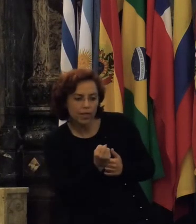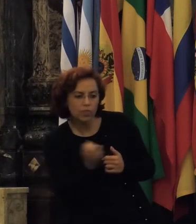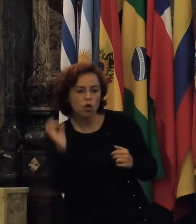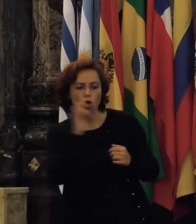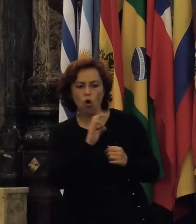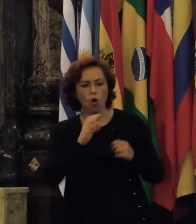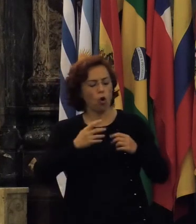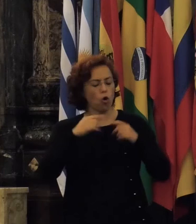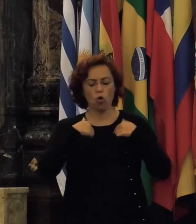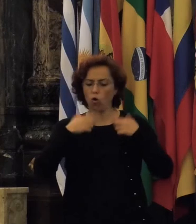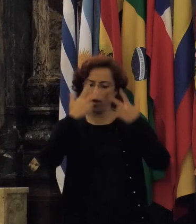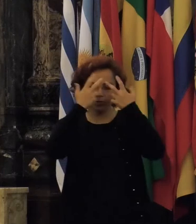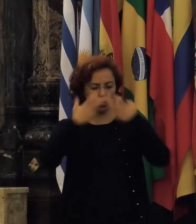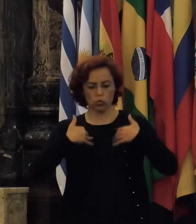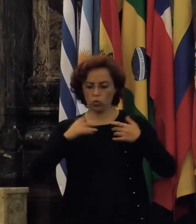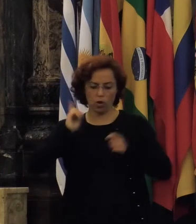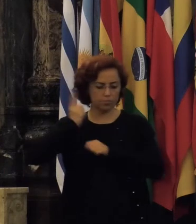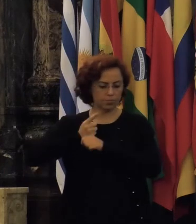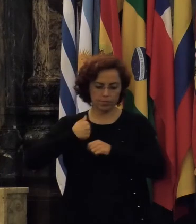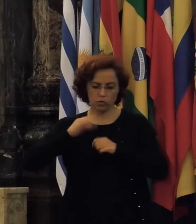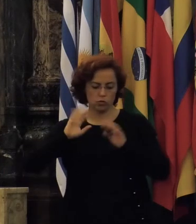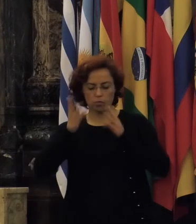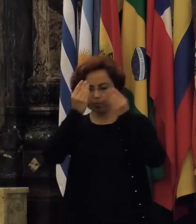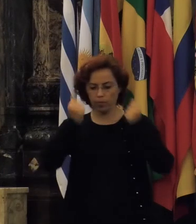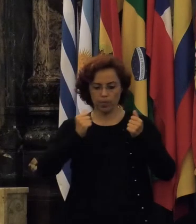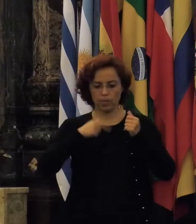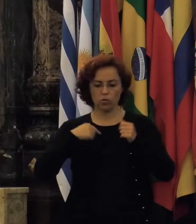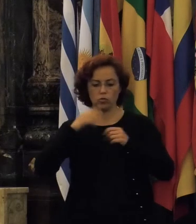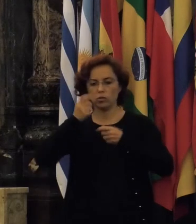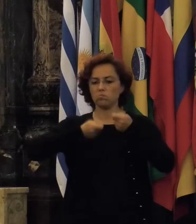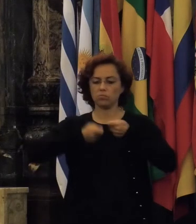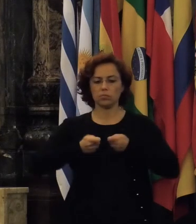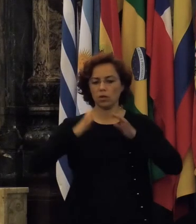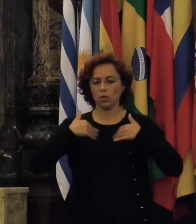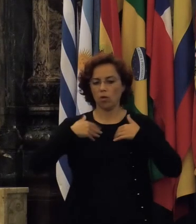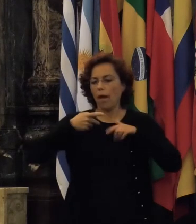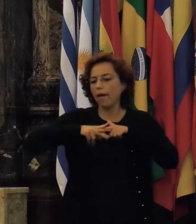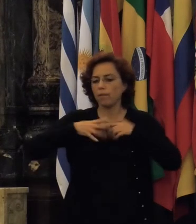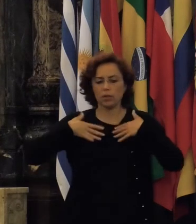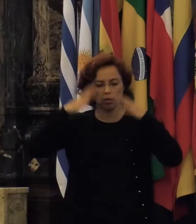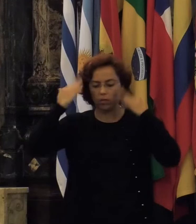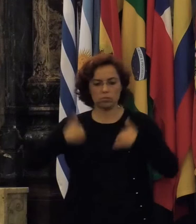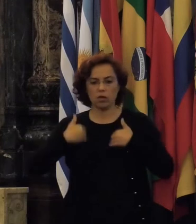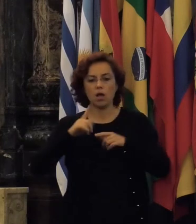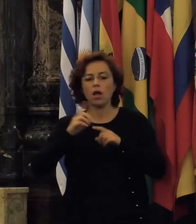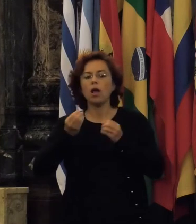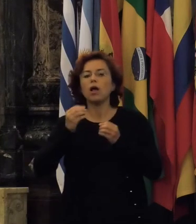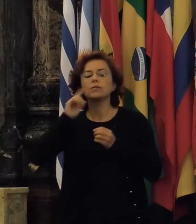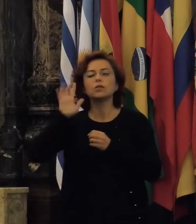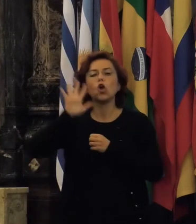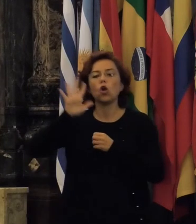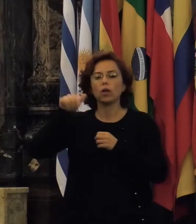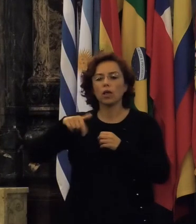ciertas estructuras de poder en la cual la psicología es instrumental? ¿Cuál es el lugar de la psicología hoy?